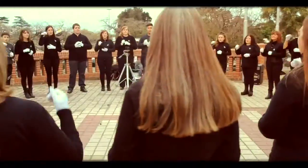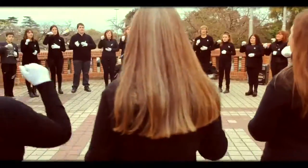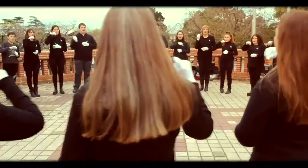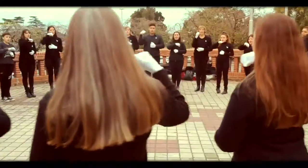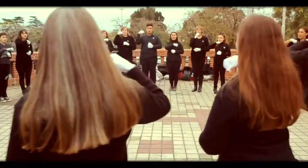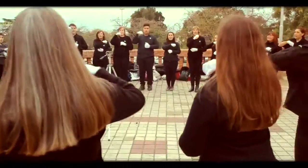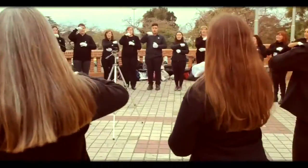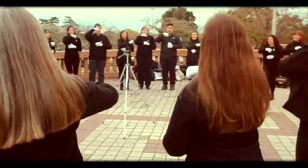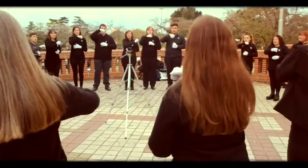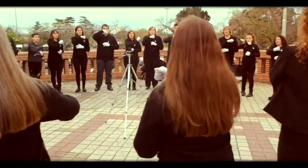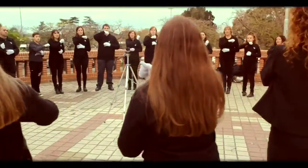Canta